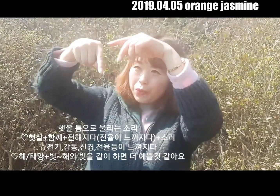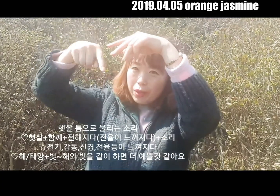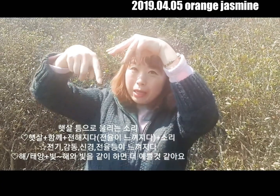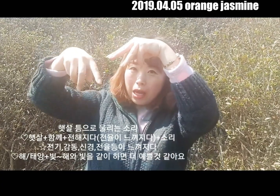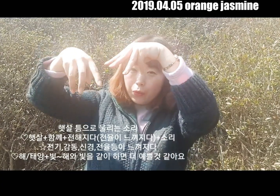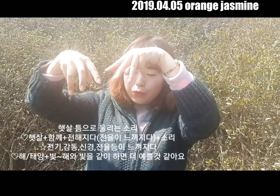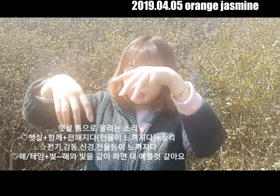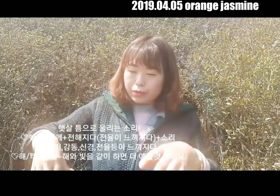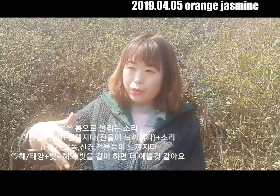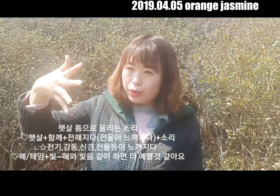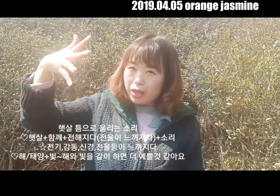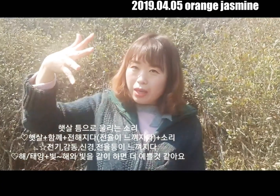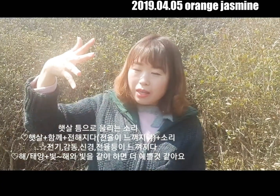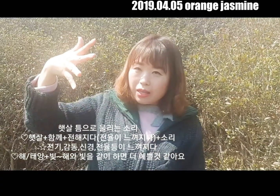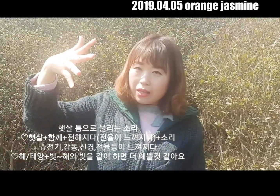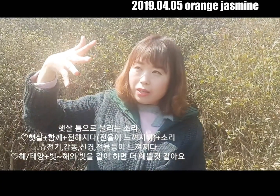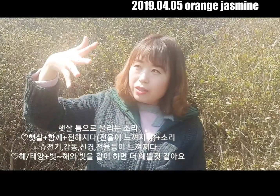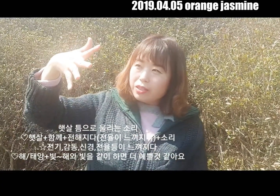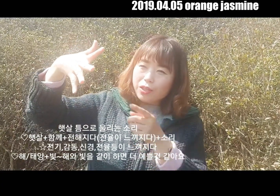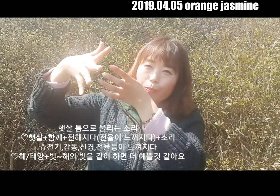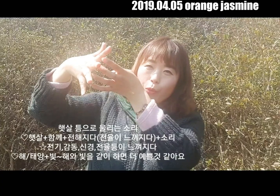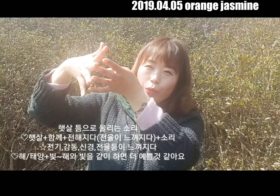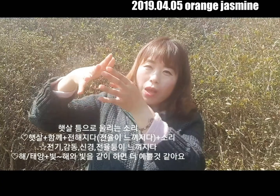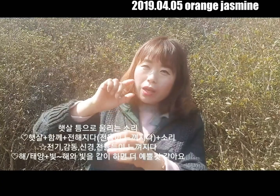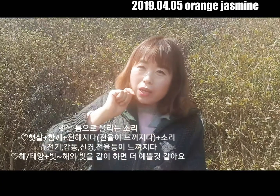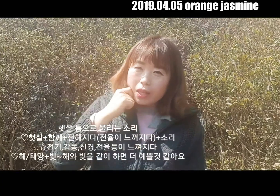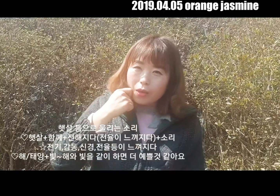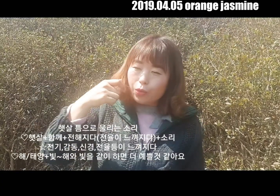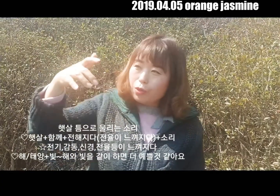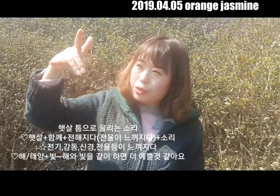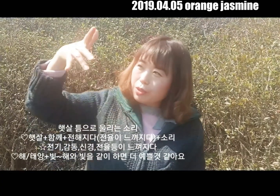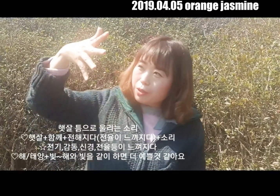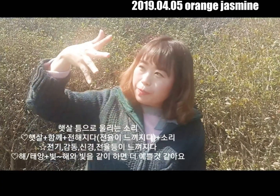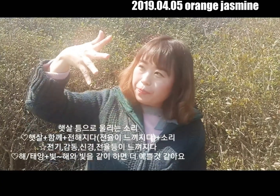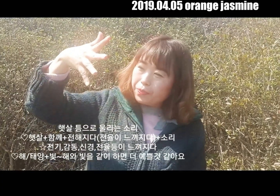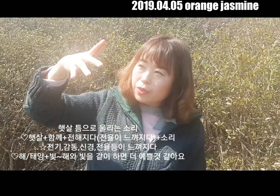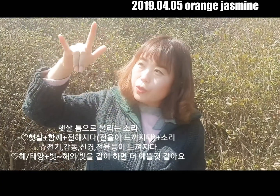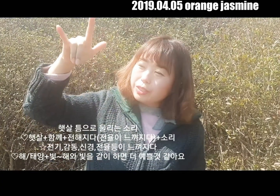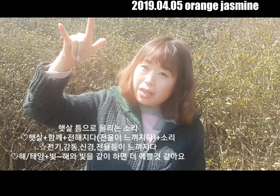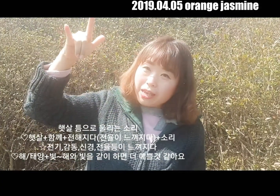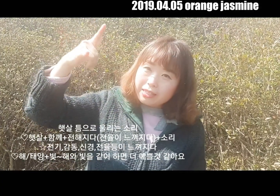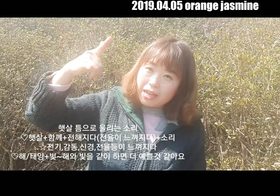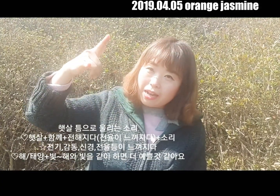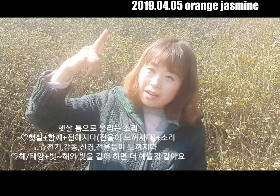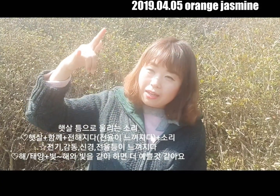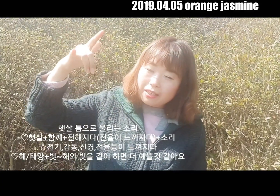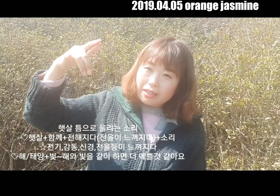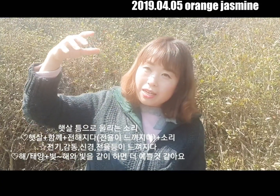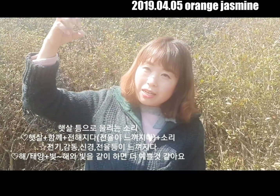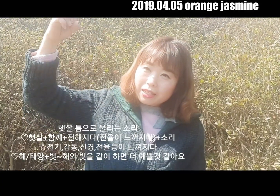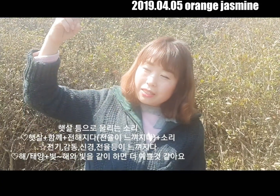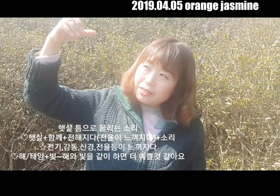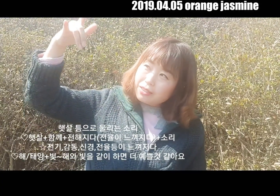가시광선 이렇게 막 나오는 거 있죠. 근데 그렇게 표현하기가 되게 어려워서 저는 그냥 햇살,